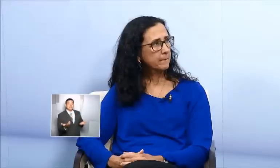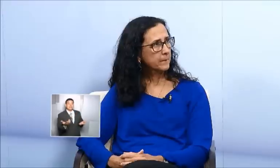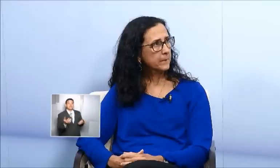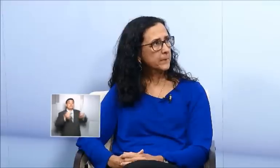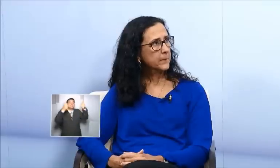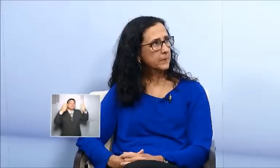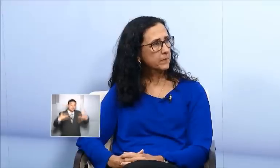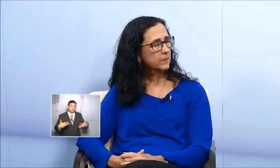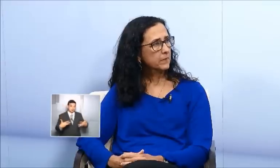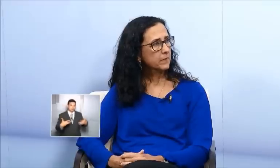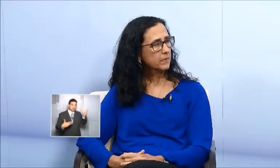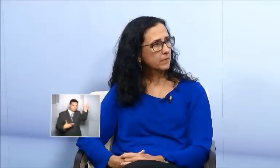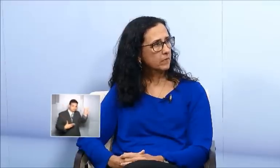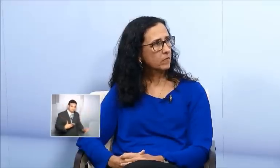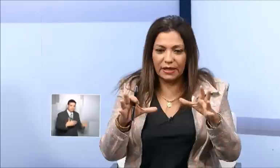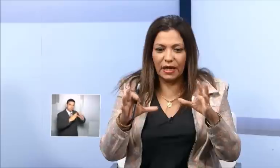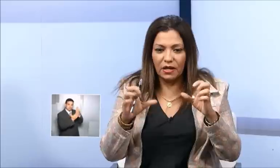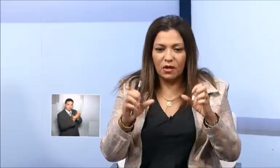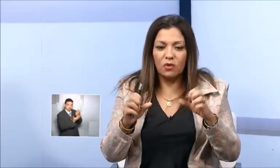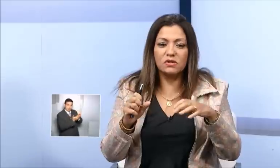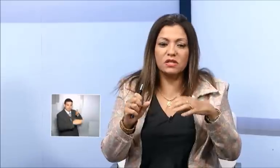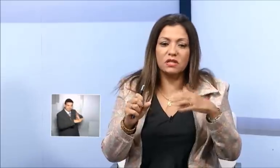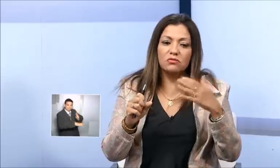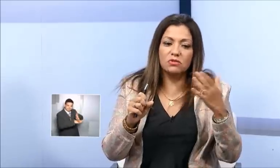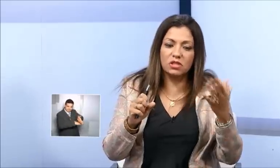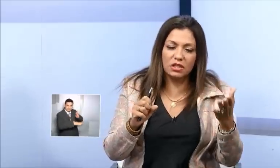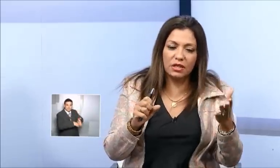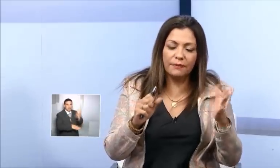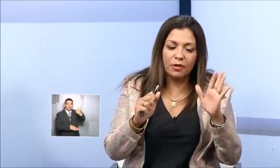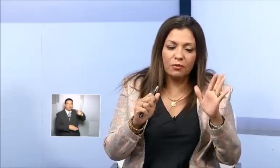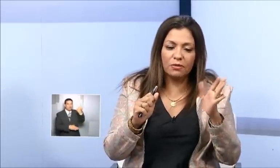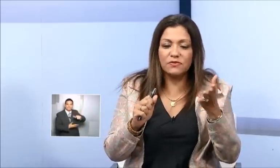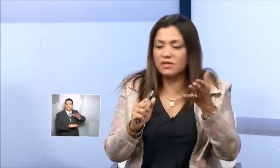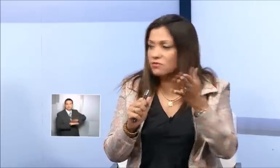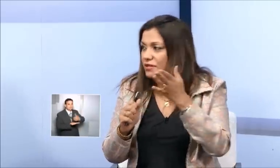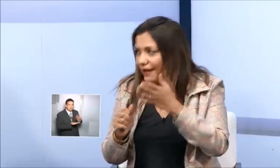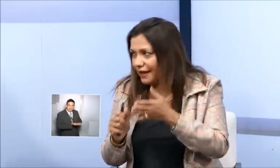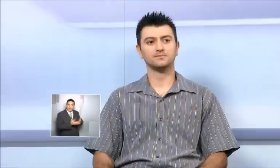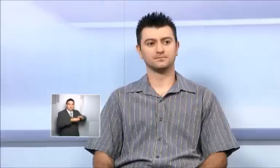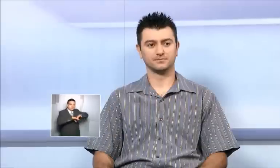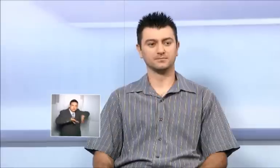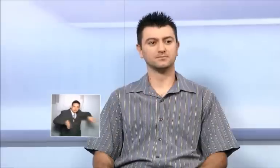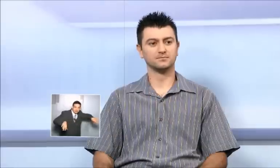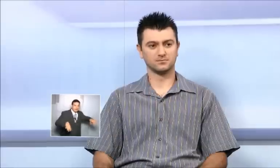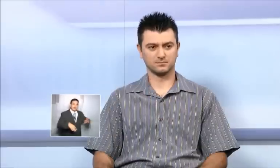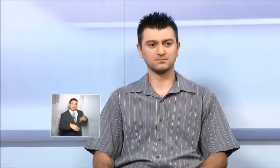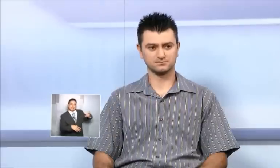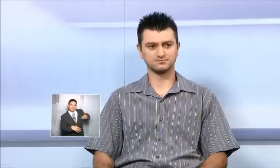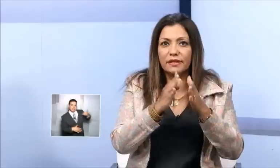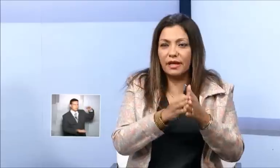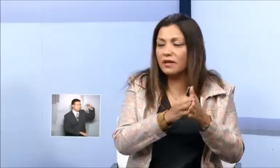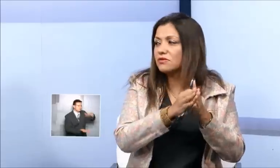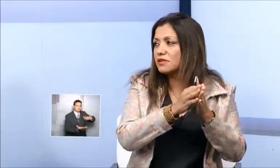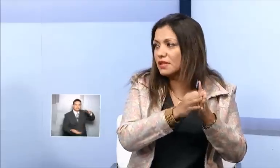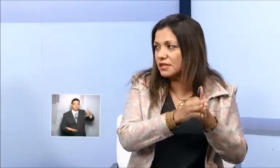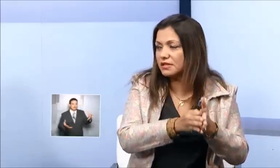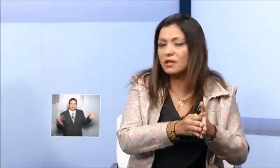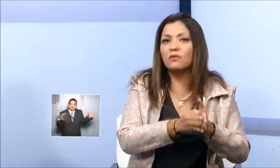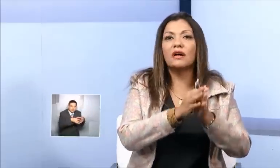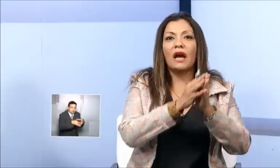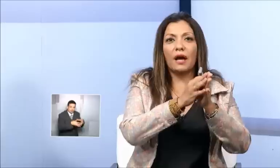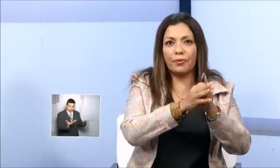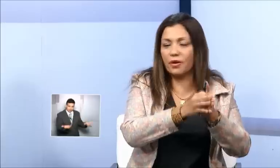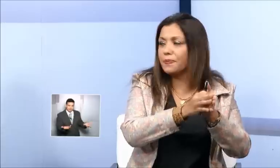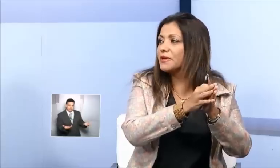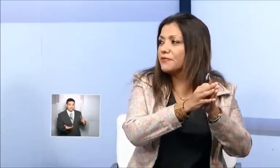né, que ele foi frequentar. Ou seja, não tinha uma divisão de idade, tinha como critério de